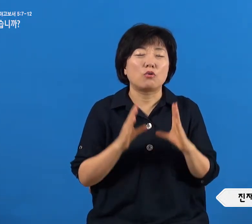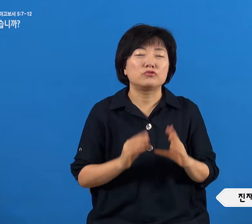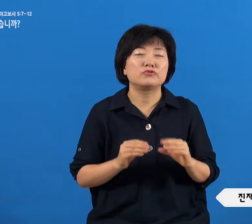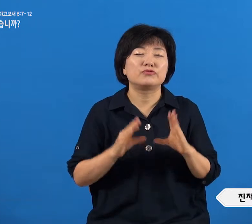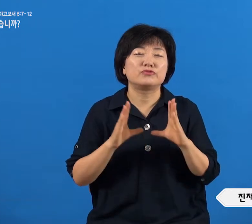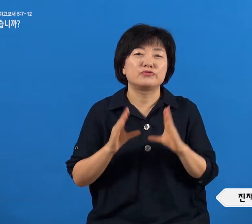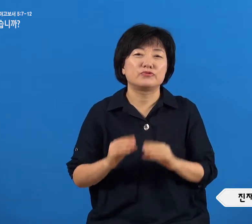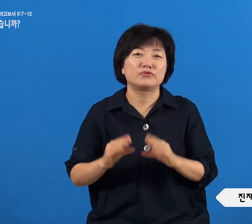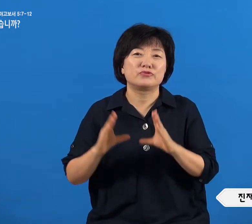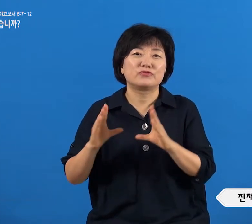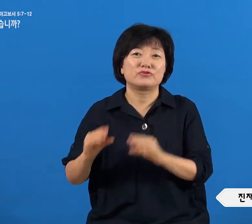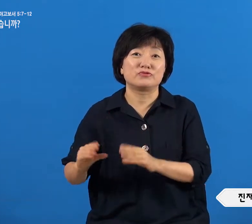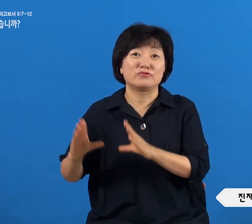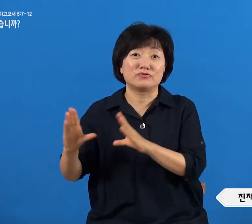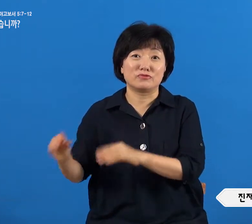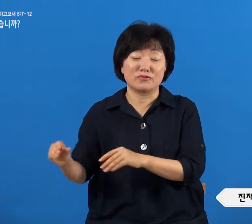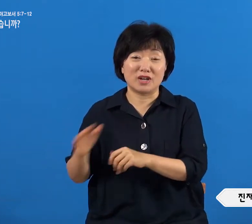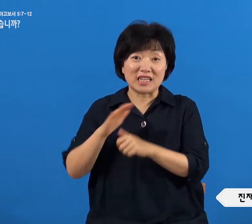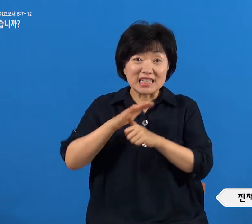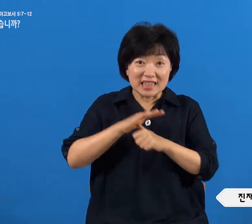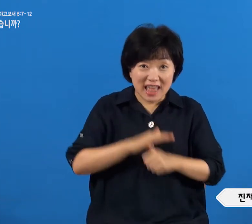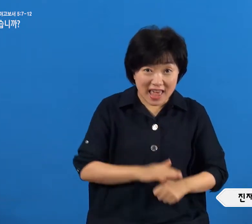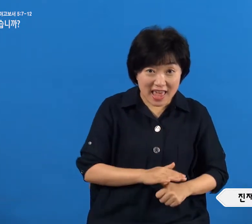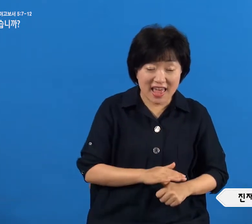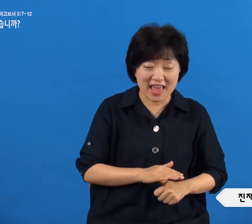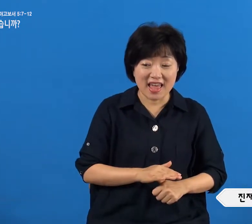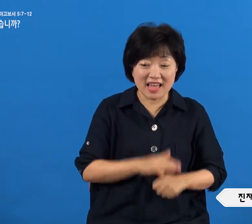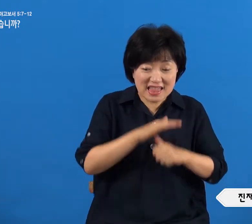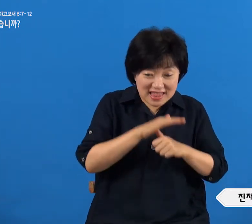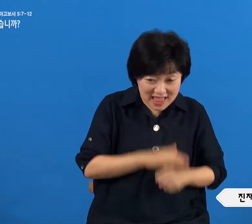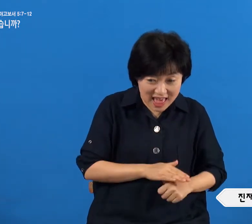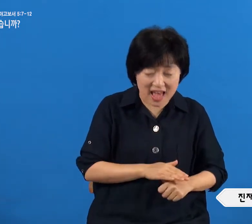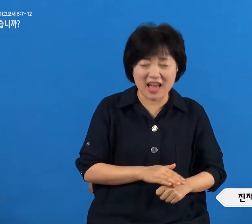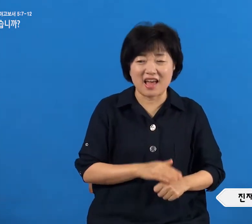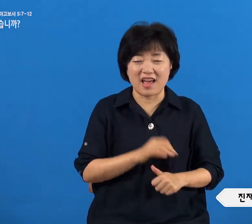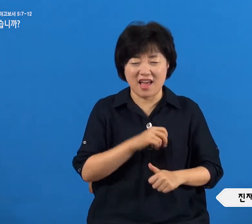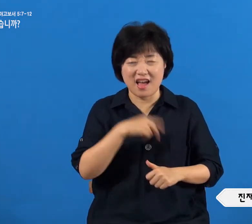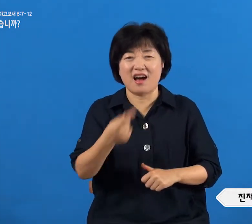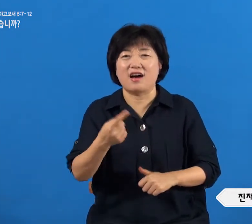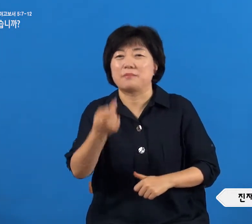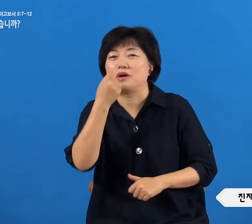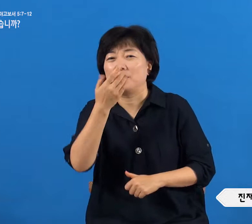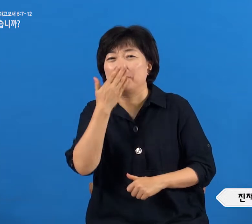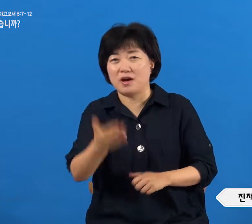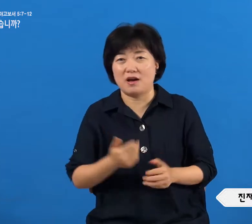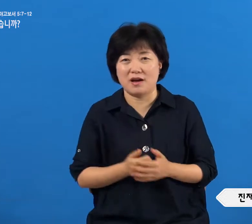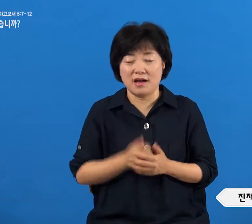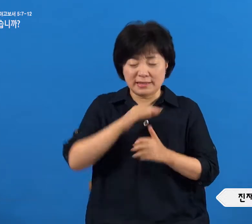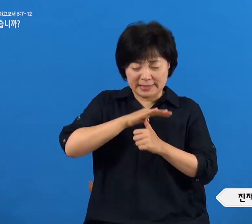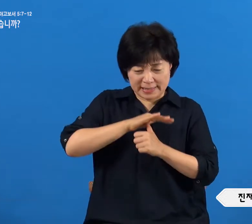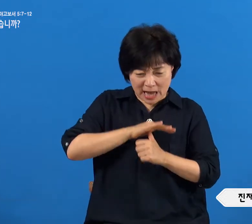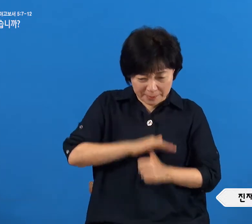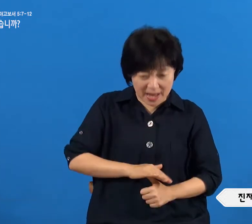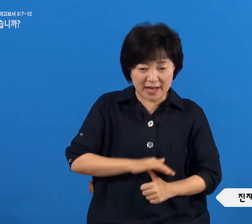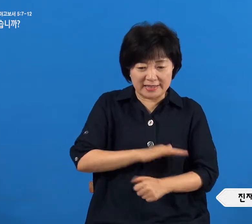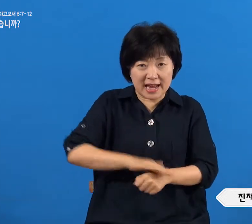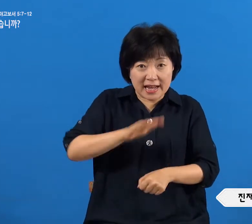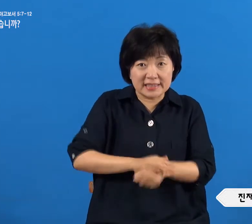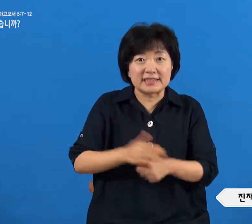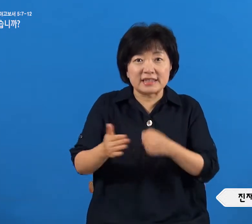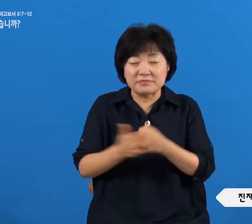더하니라. 인내가 아니면 배울 수 없는 것이 있습니다. 참았기 때문에